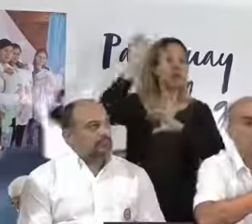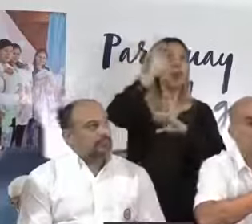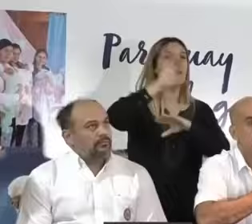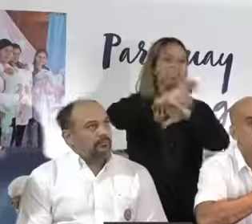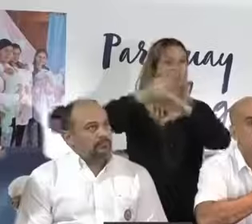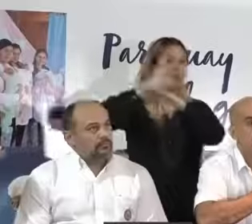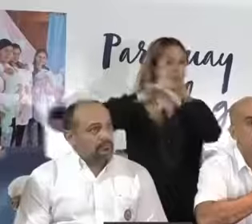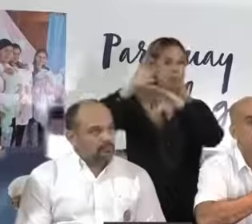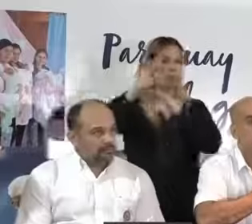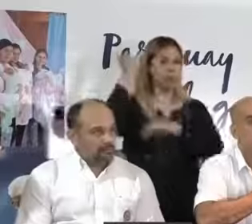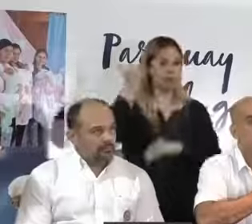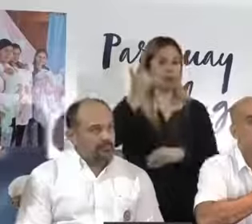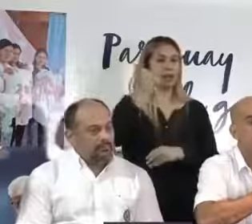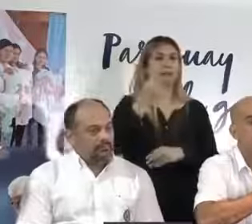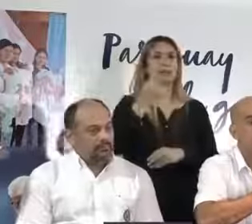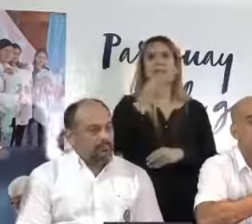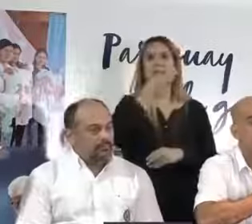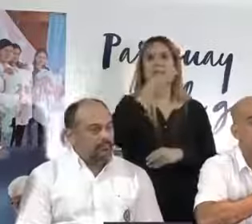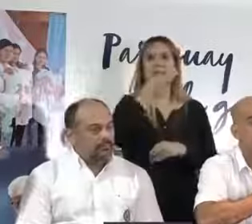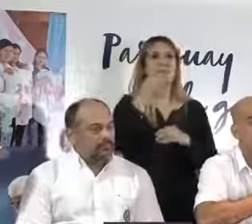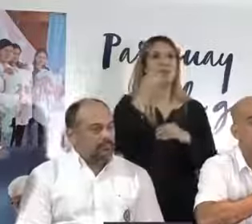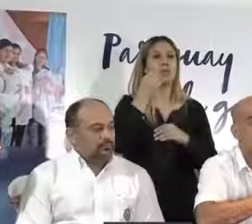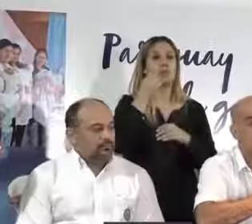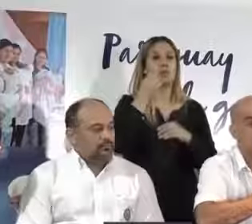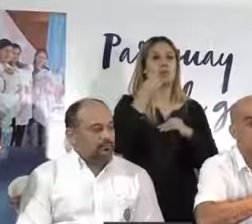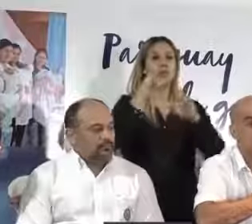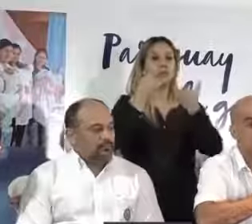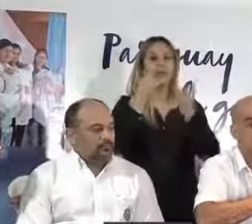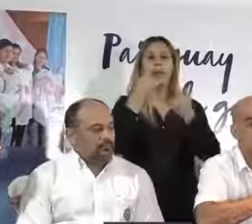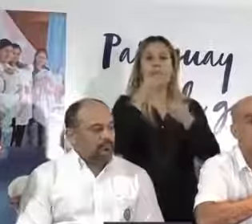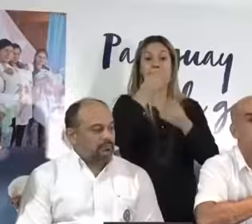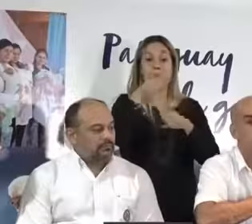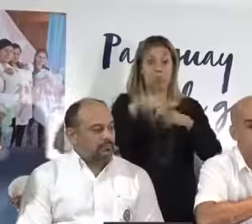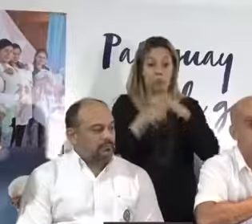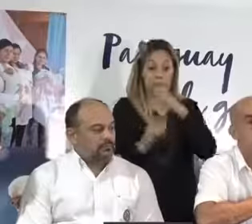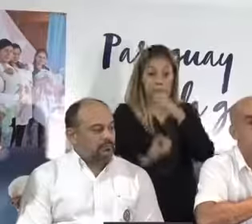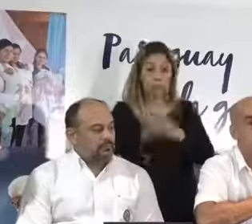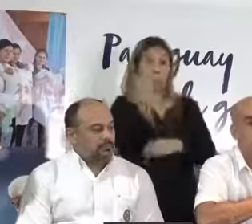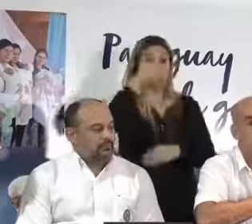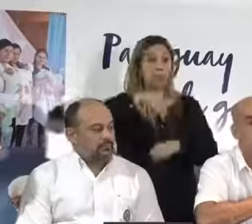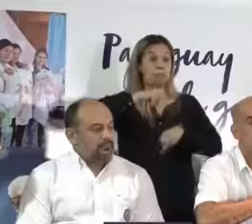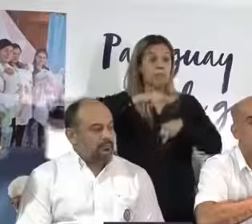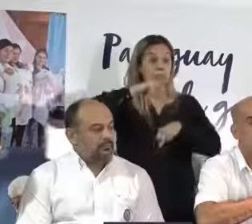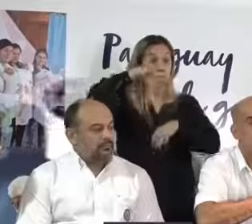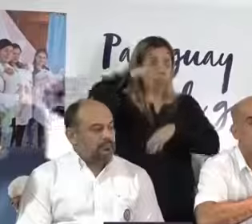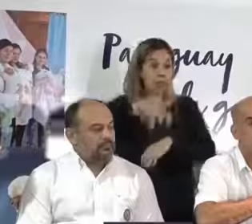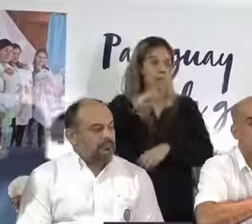Continuamente, aquellos países que pasan de tener casos importados a circulación de virus, entonces van a